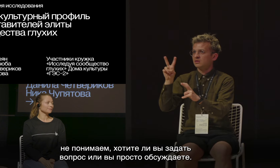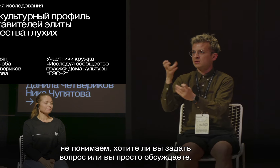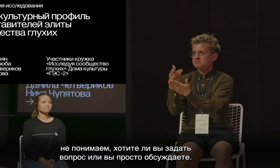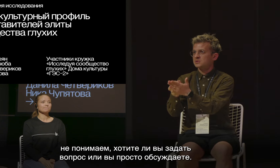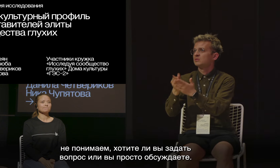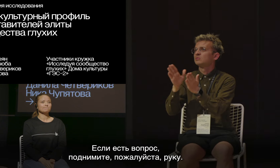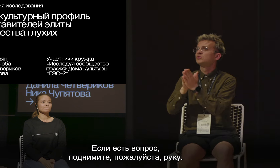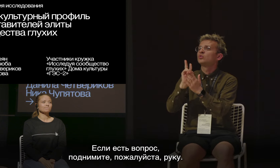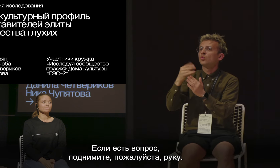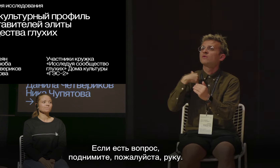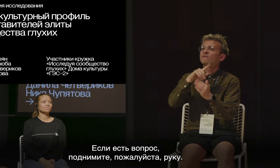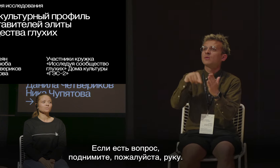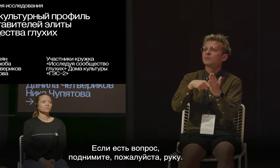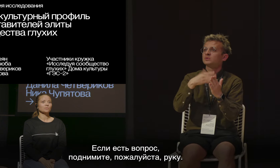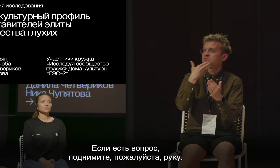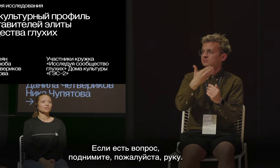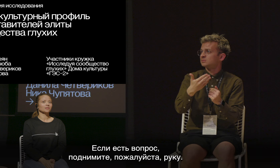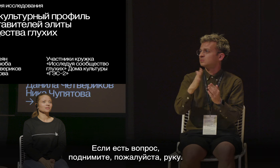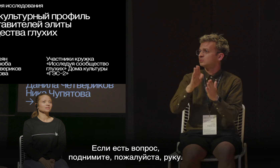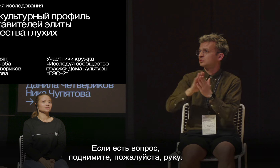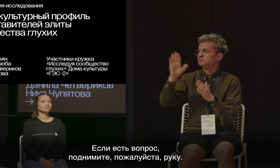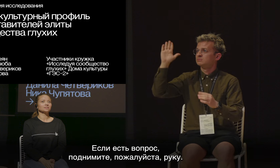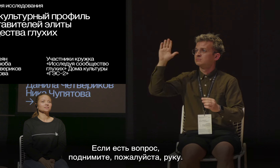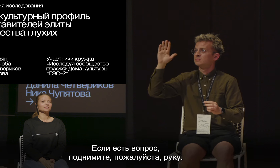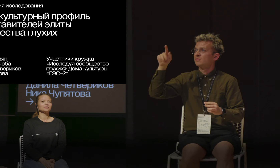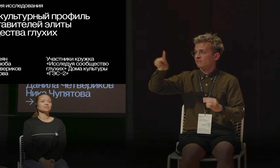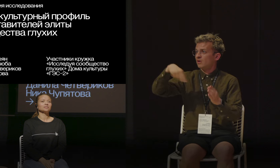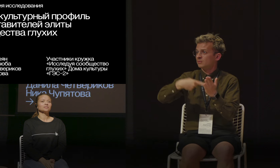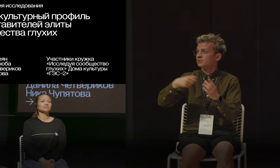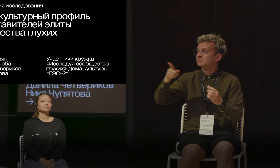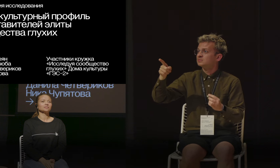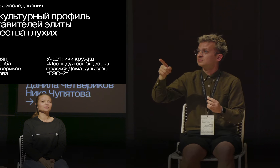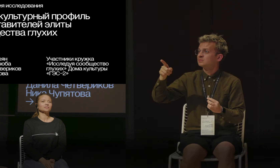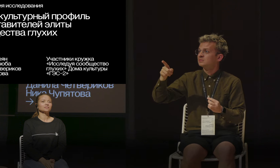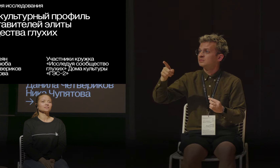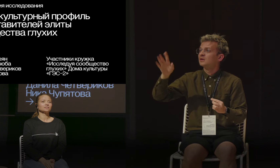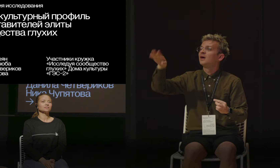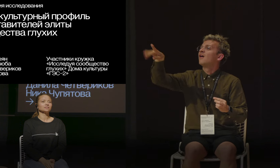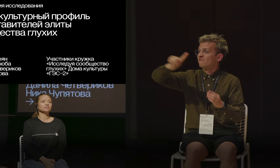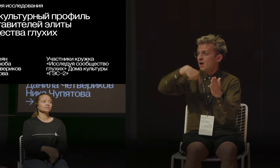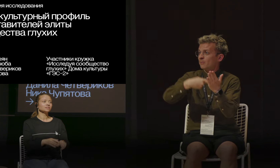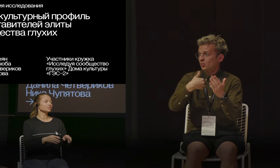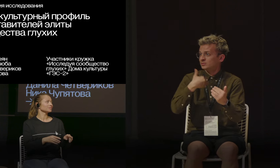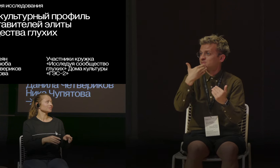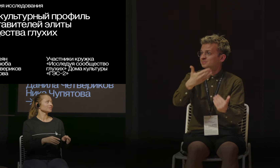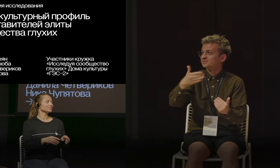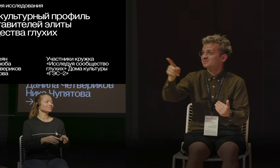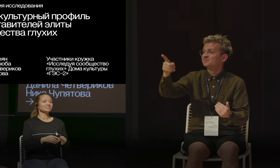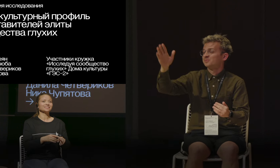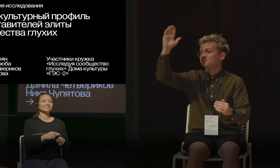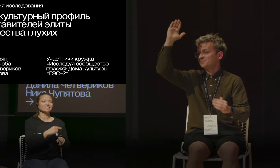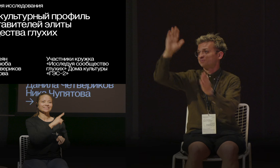Пожалуйста, сейчас не говорите на жестовом языке, потому что мы не понимаем, хотите вы задать вопрос или вы просто обсуждаете. Если есть вопрос, поднимите, пожалуйста, руку.